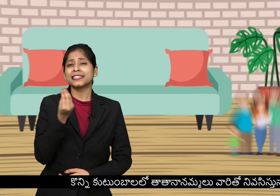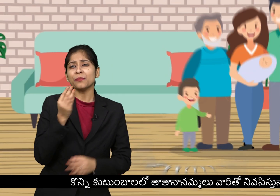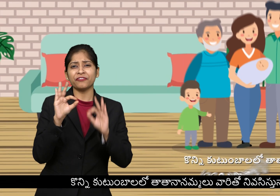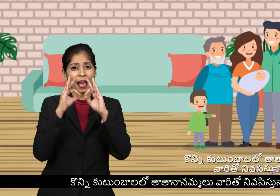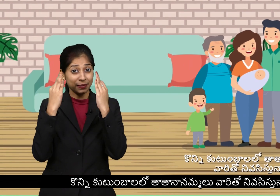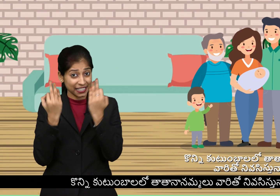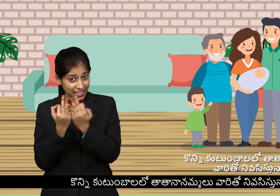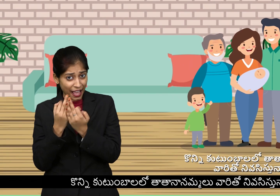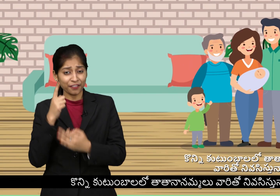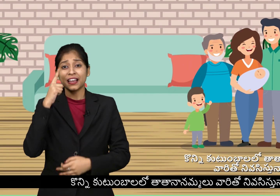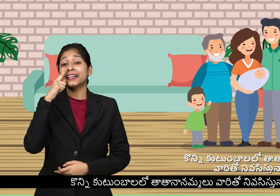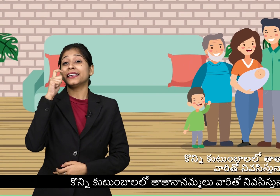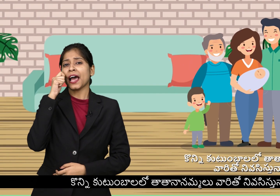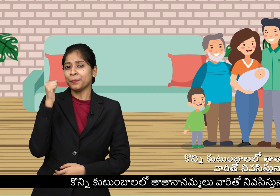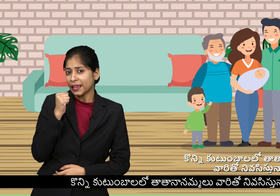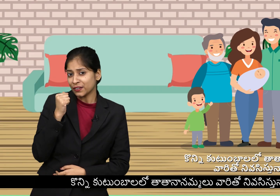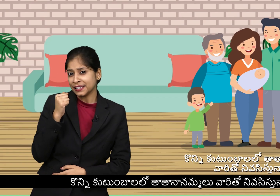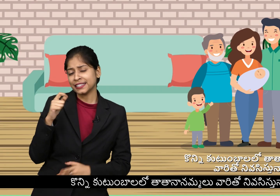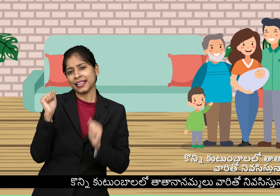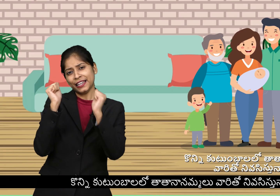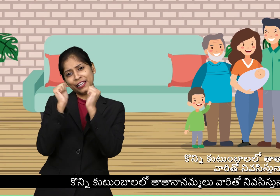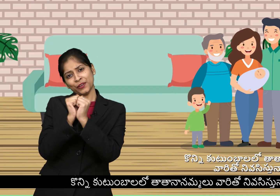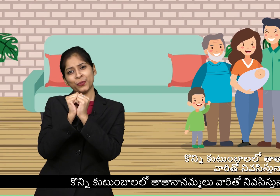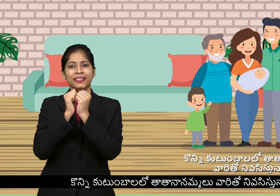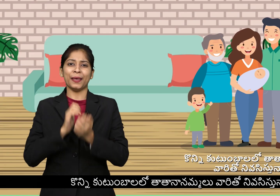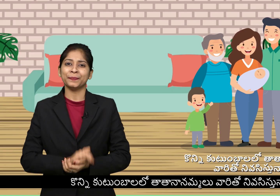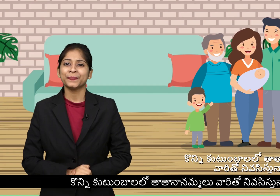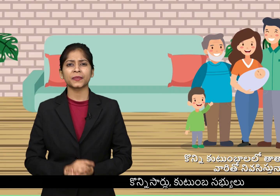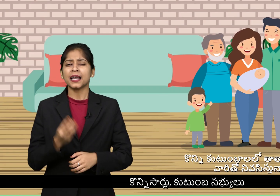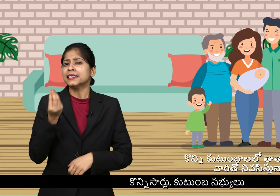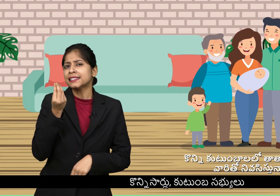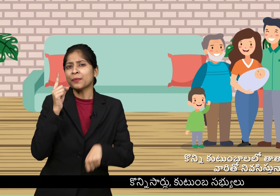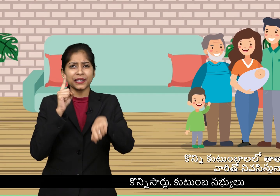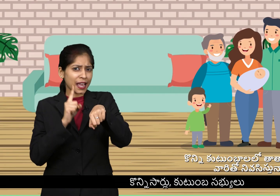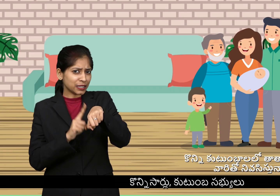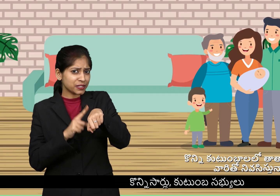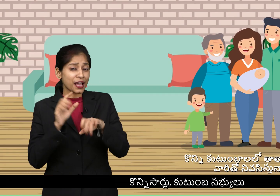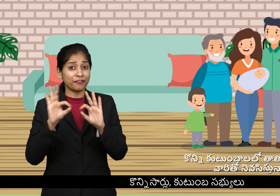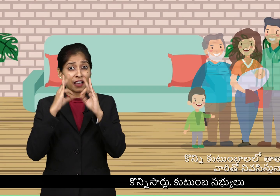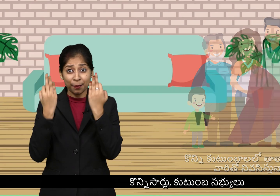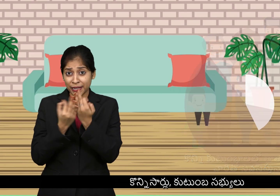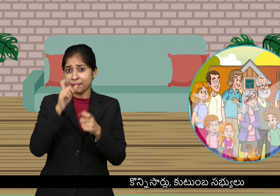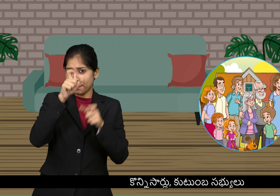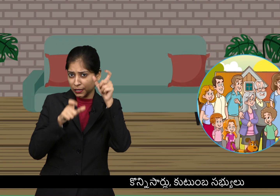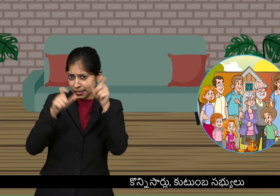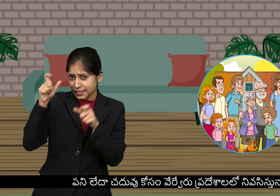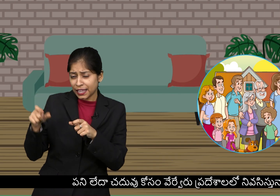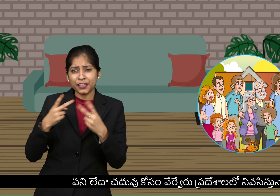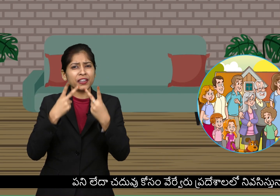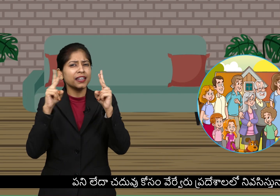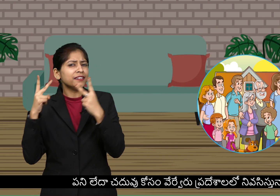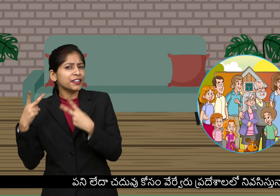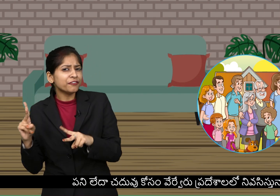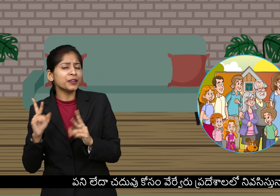కొన్ని కుటుంబాలలో తాత నానమ్మలు వారితో నివసిస్తున్నారు. కొన్నిసార్లు కుటుంబ సభ్యులు